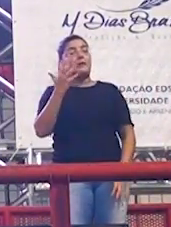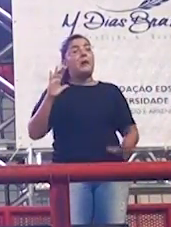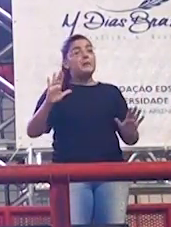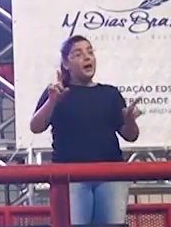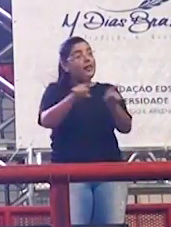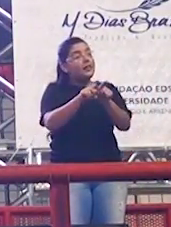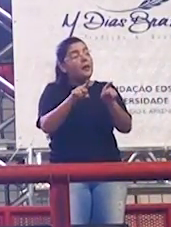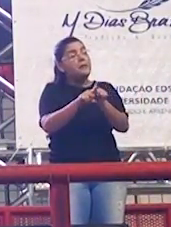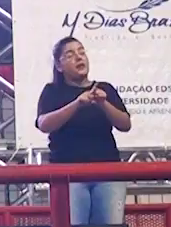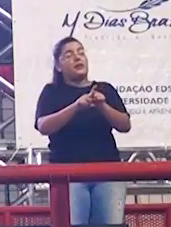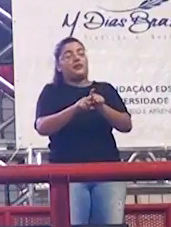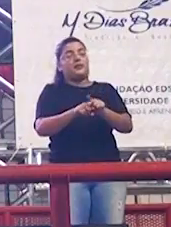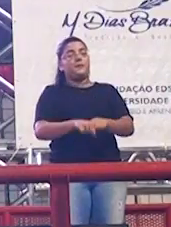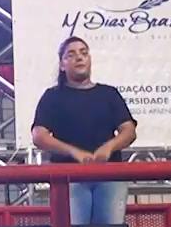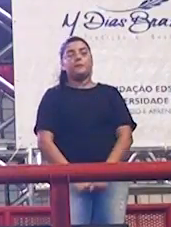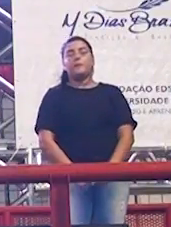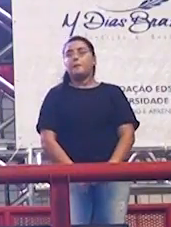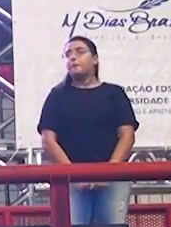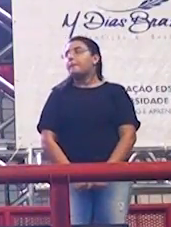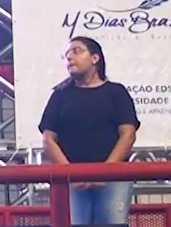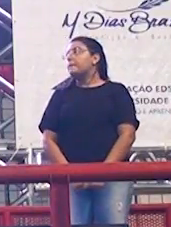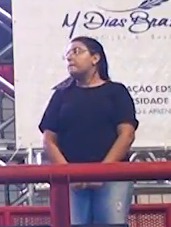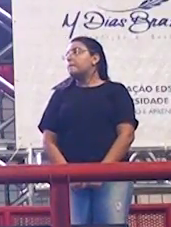os fenômenos